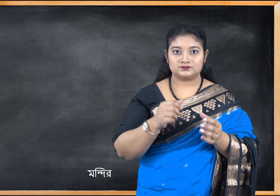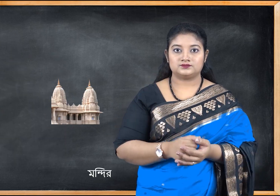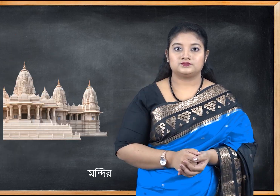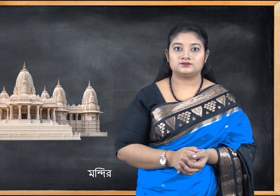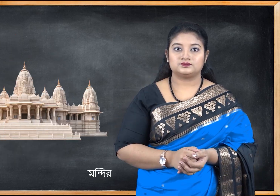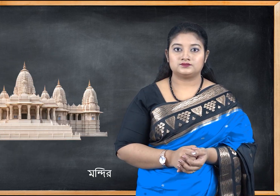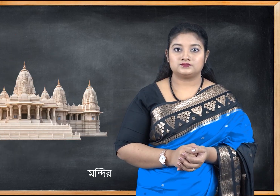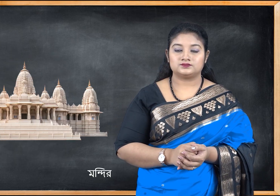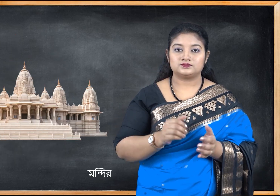মন্দির,